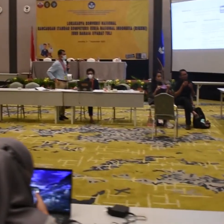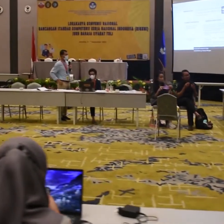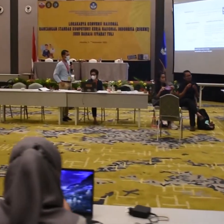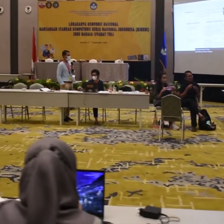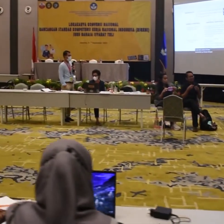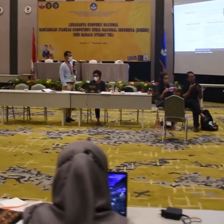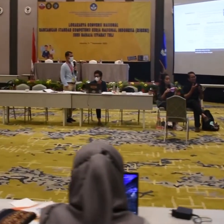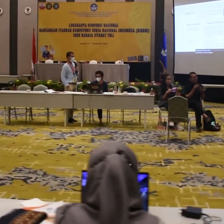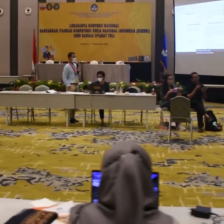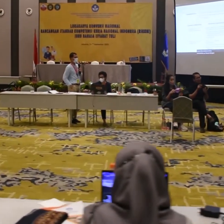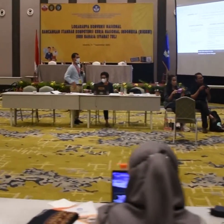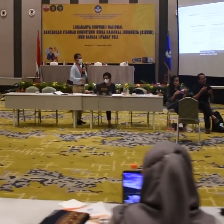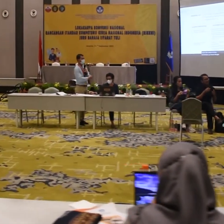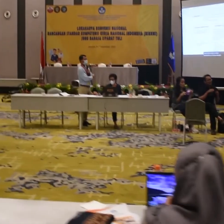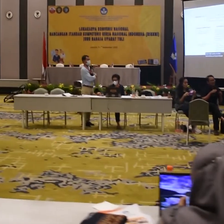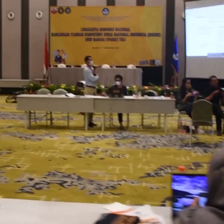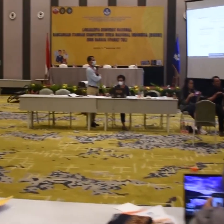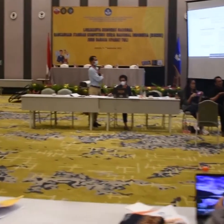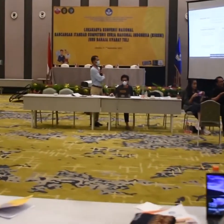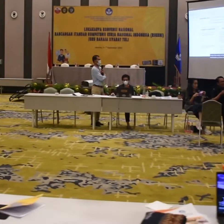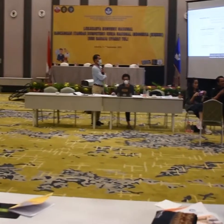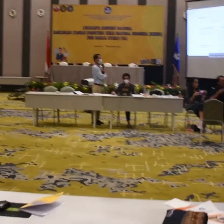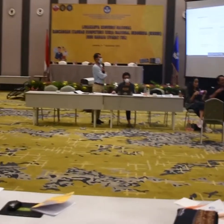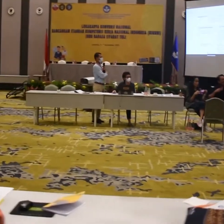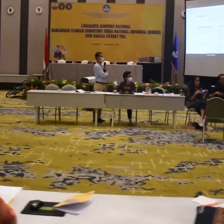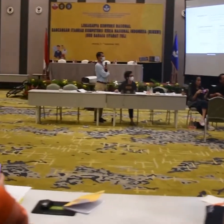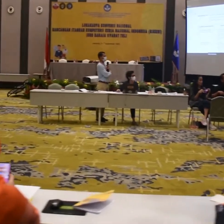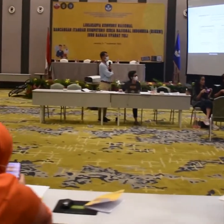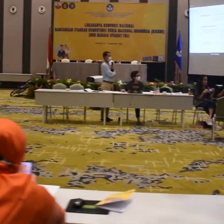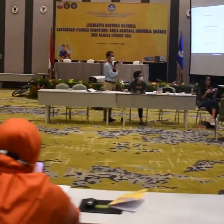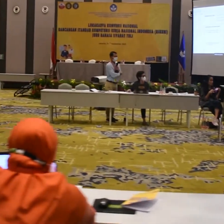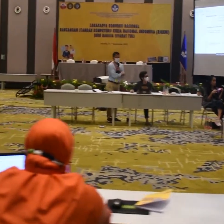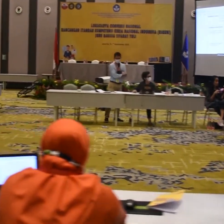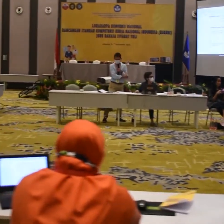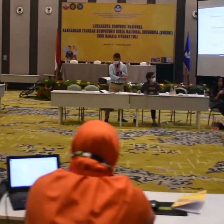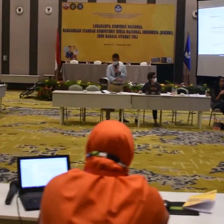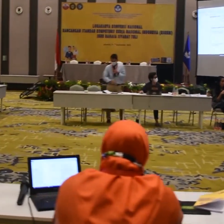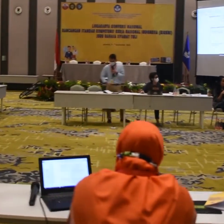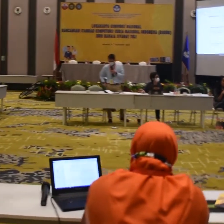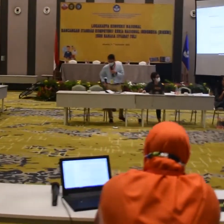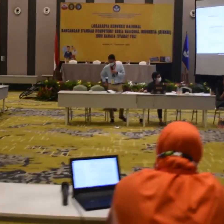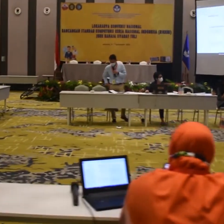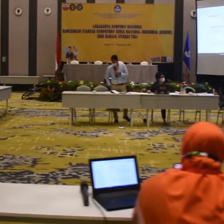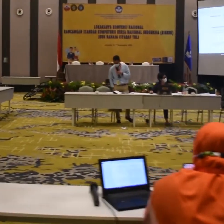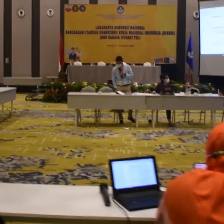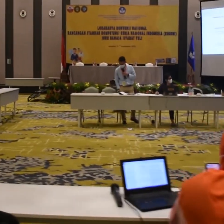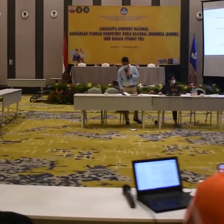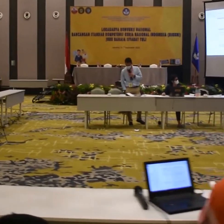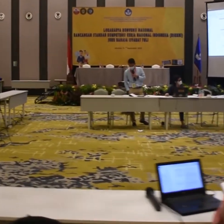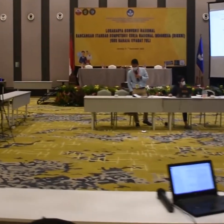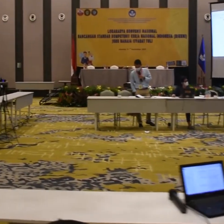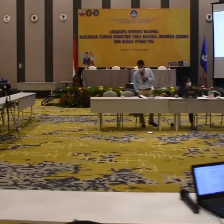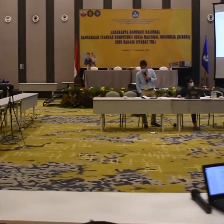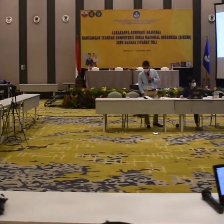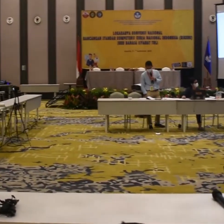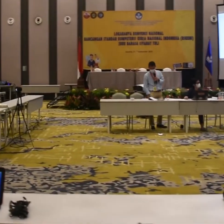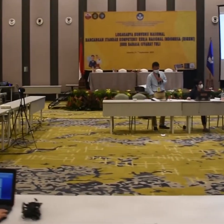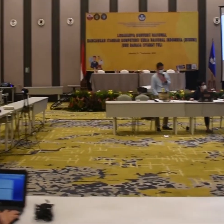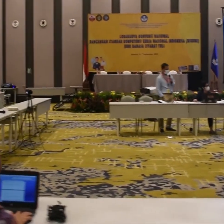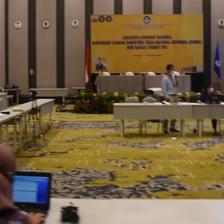sekolah umum, dan sekolah umum mulai membuka kesempatan, dan juga S1 penjuru bahasa isyarat atau diploma penjuru bahasa isyarat di